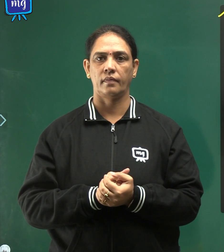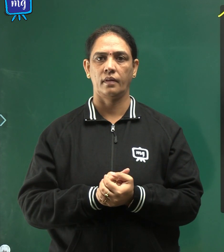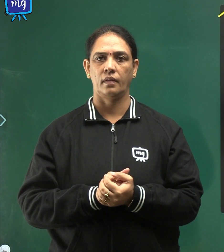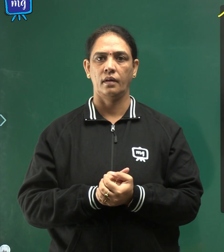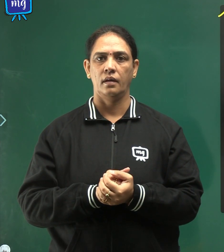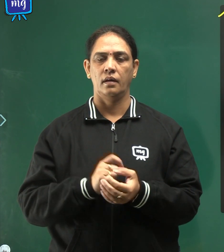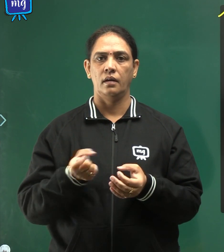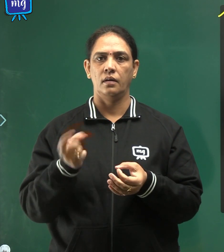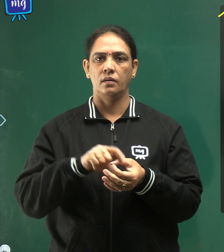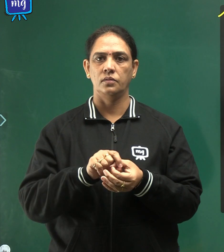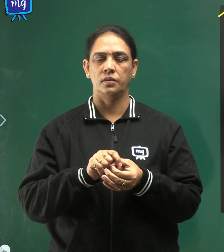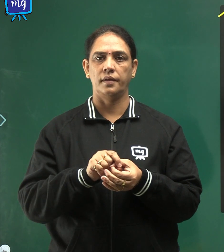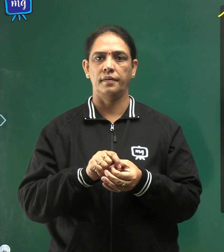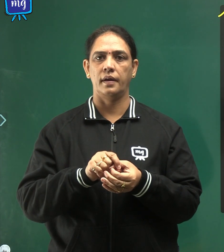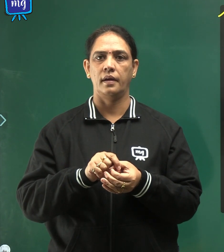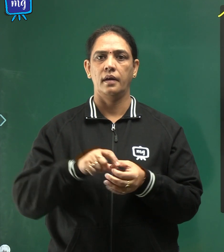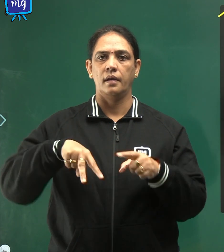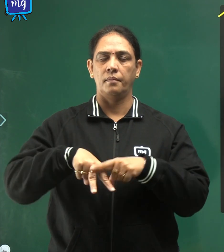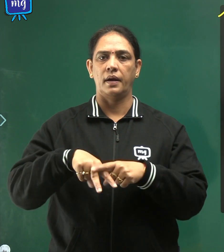संलग्न पाई चार्ट